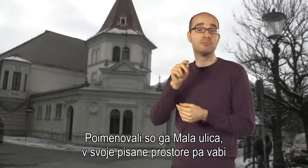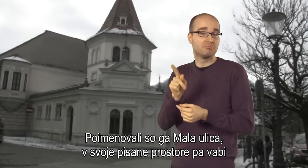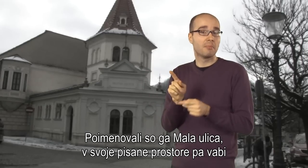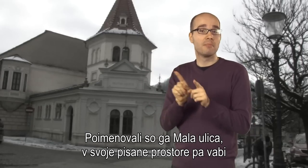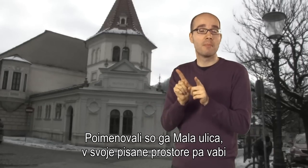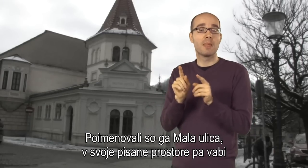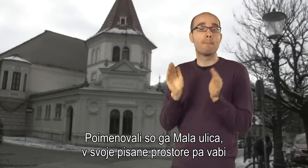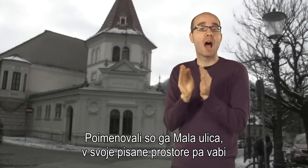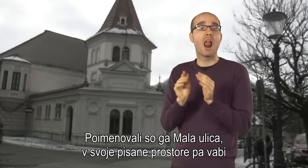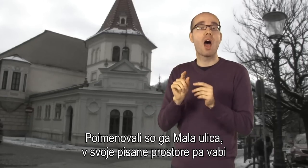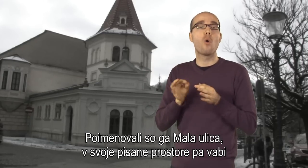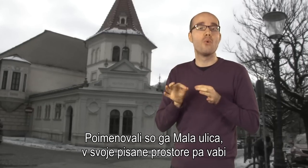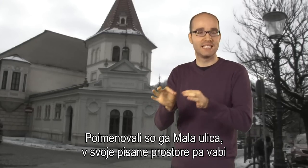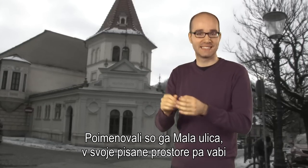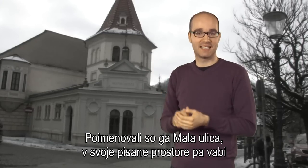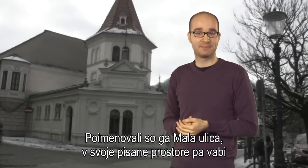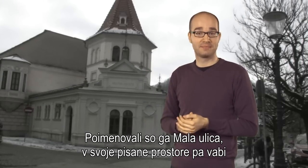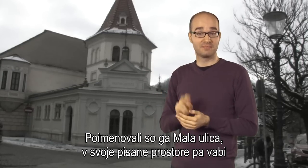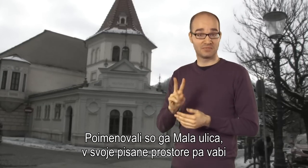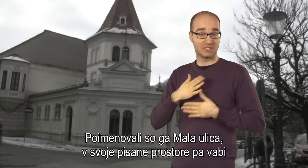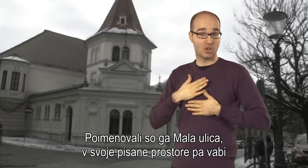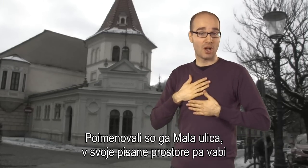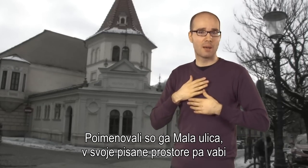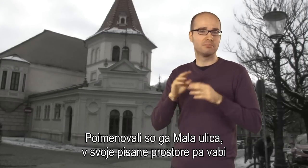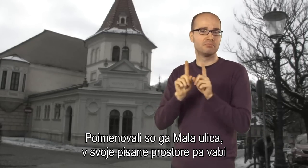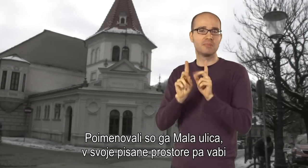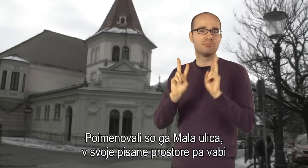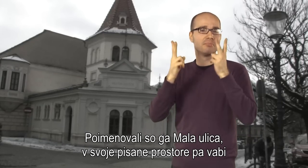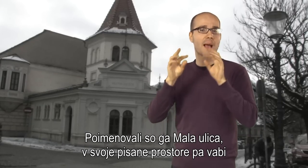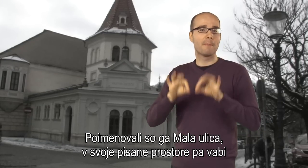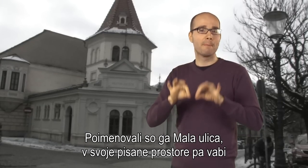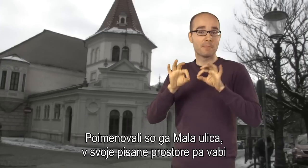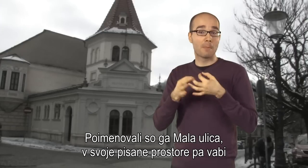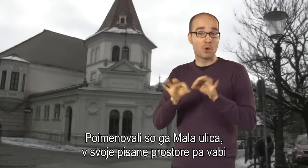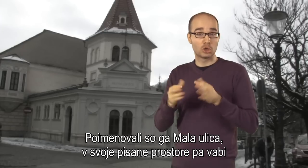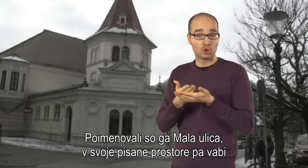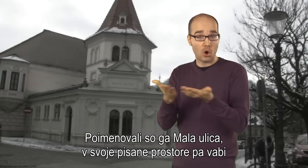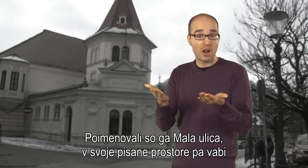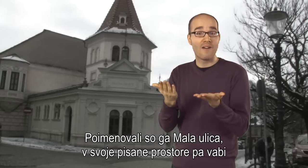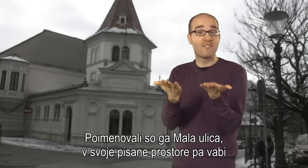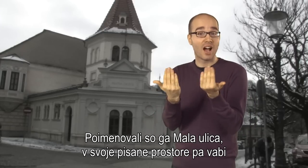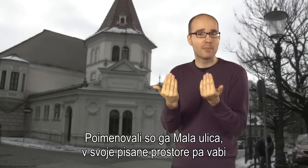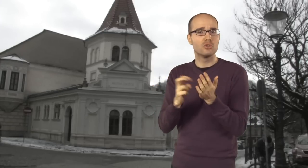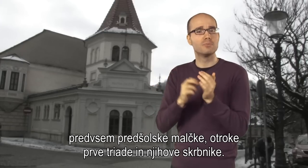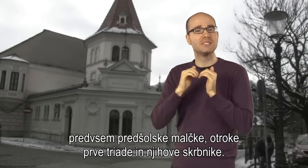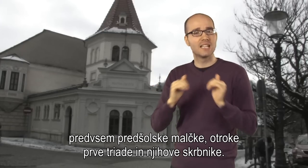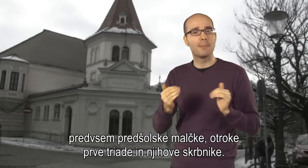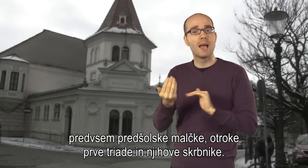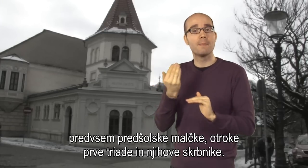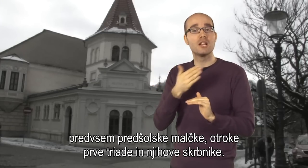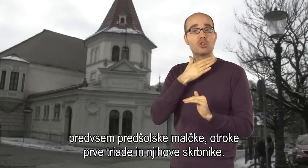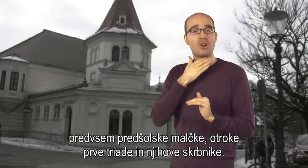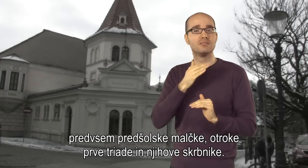Poimenovali so ga Mala ulica, v svoje pisane prostore pa vabi predvsem predšolske malčke, otroke prve triade in